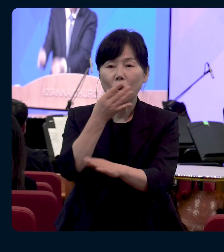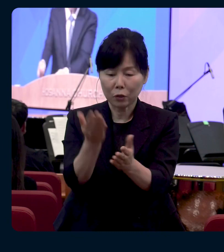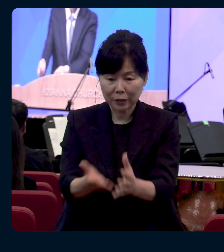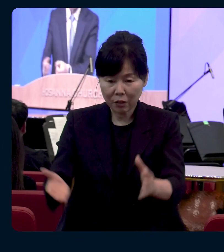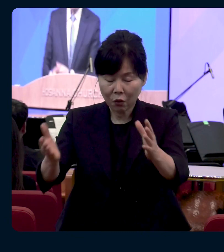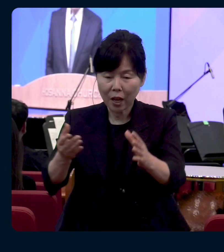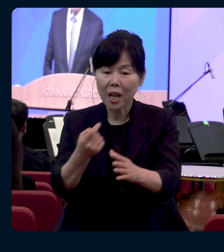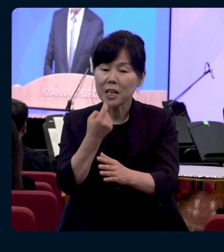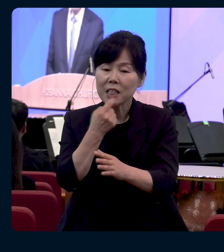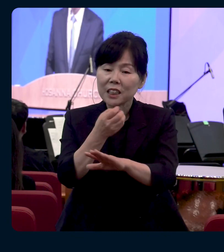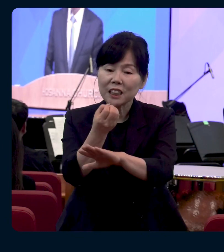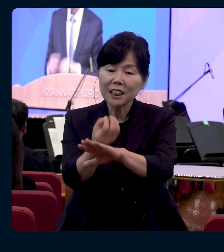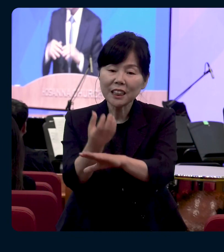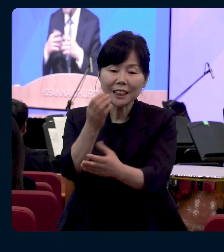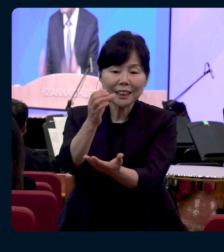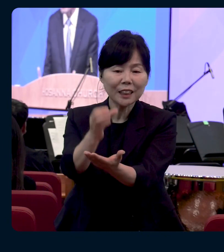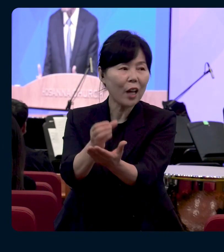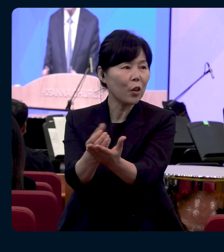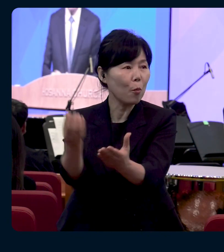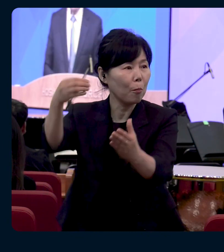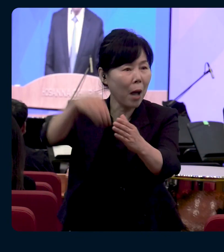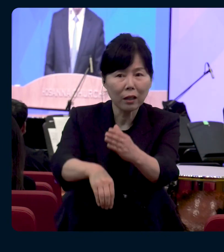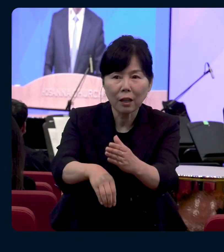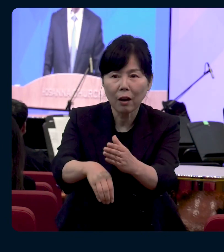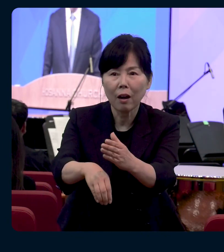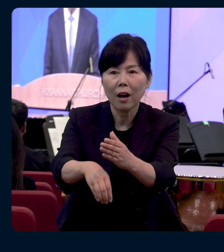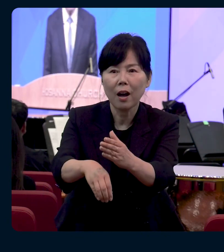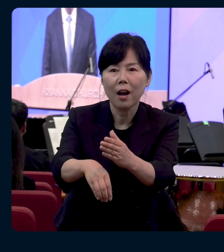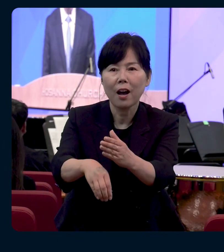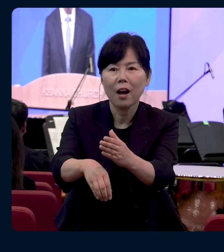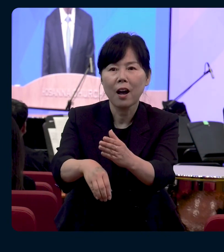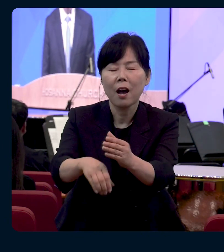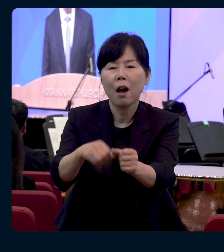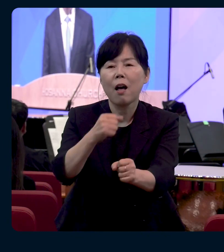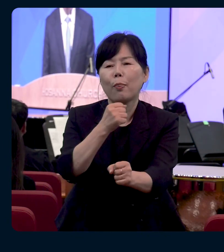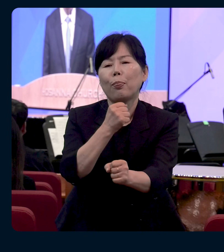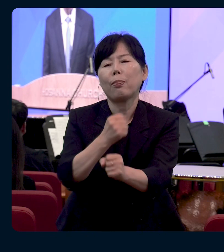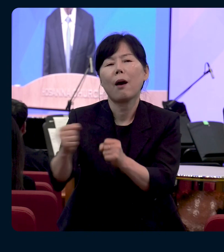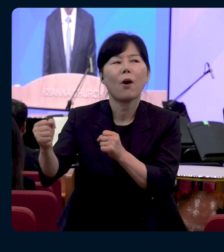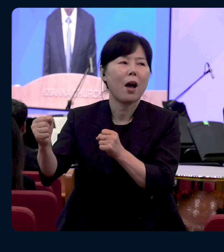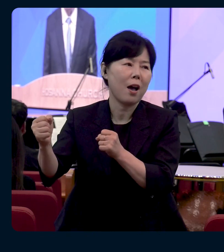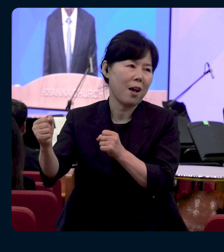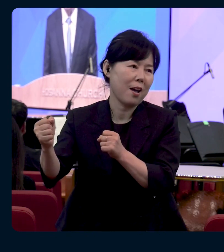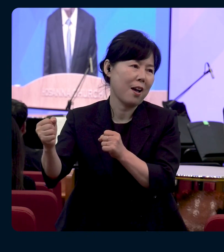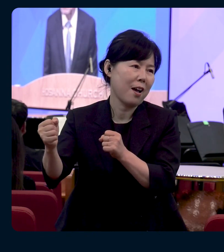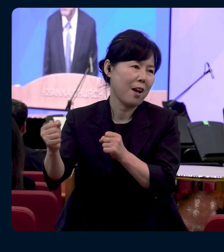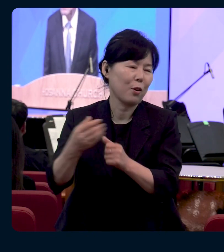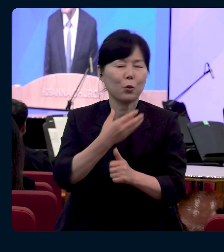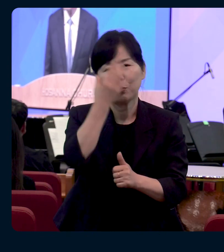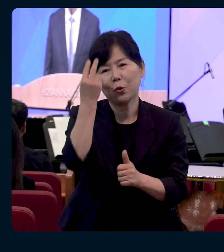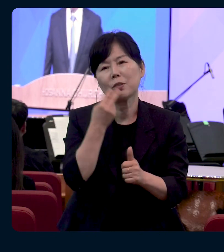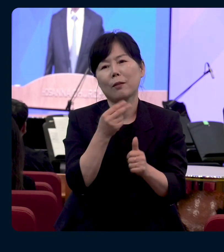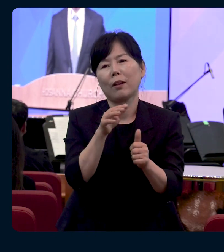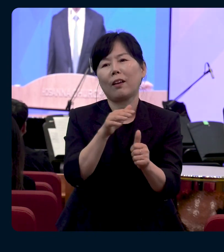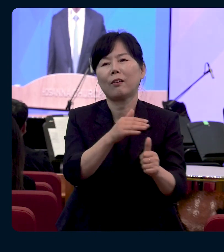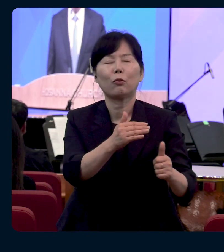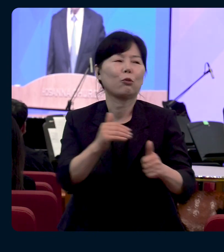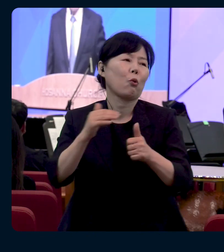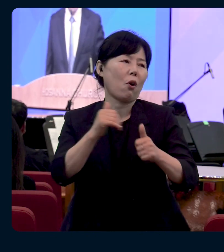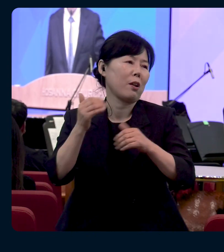은잔을 집어넣어서, 그래서 그들을 함정에 빠뜨리고 아주 곤혹스럽게 그렇게 만들고 있는 것입니다.